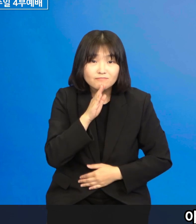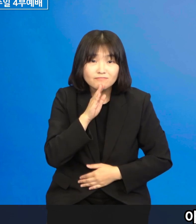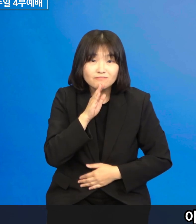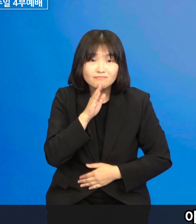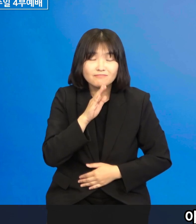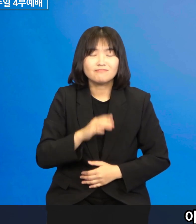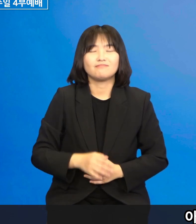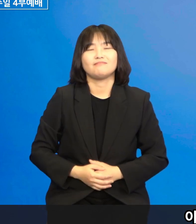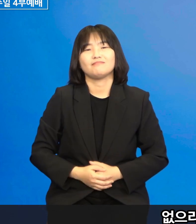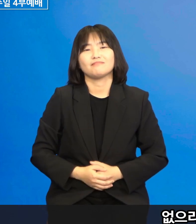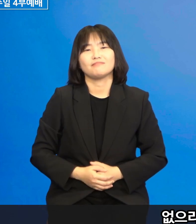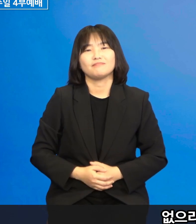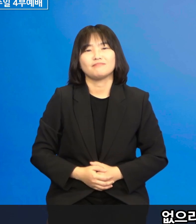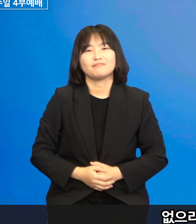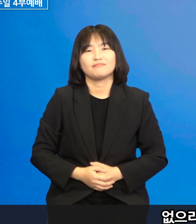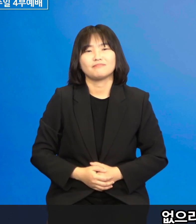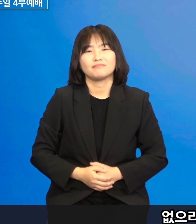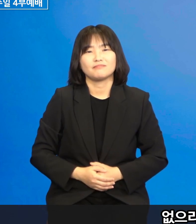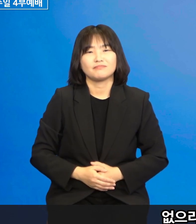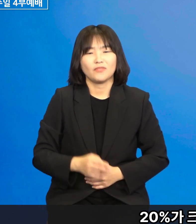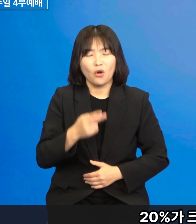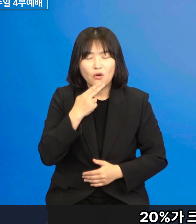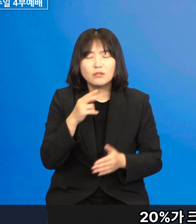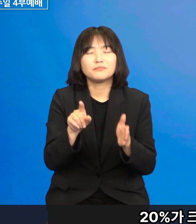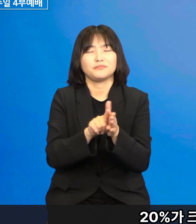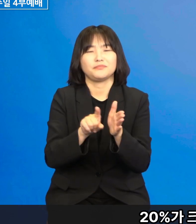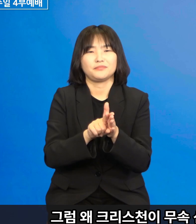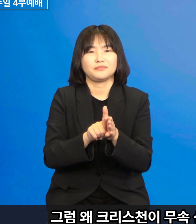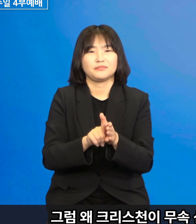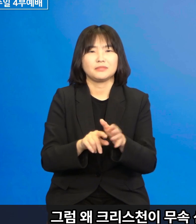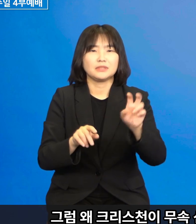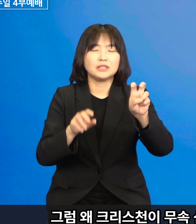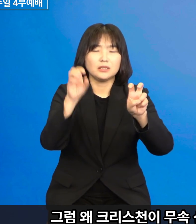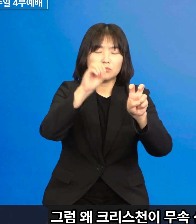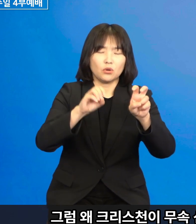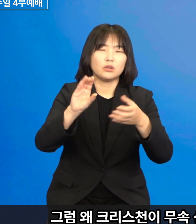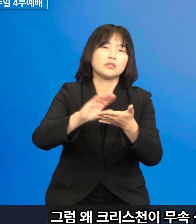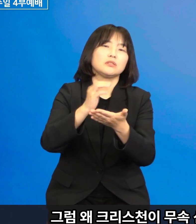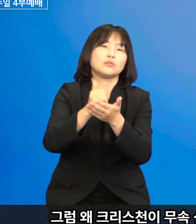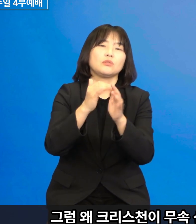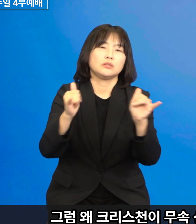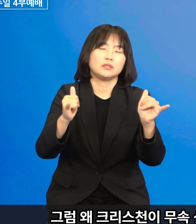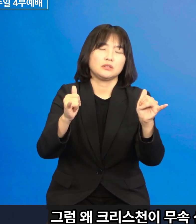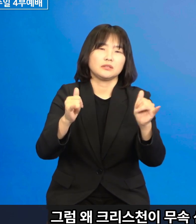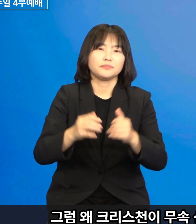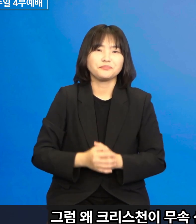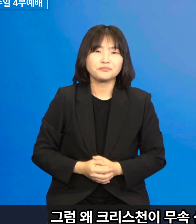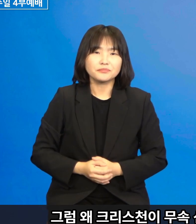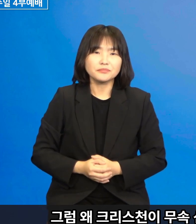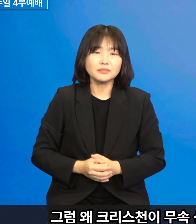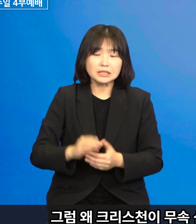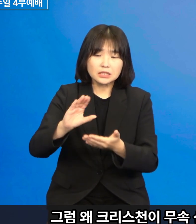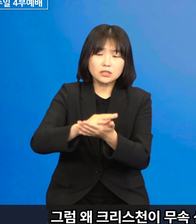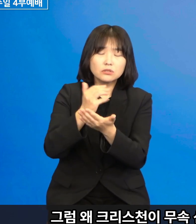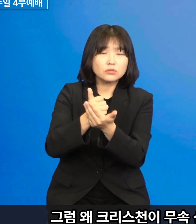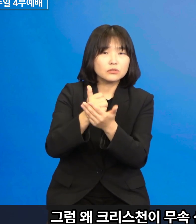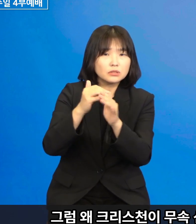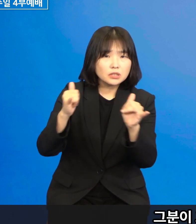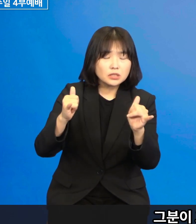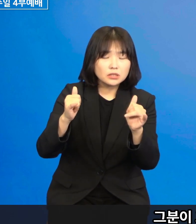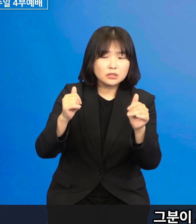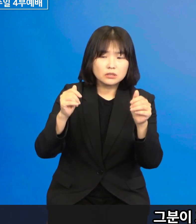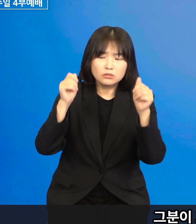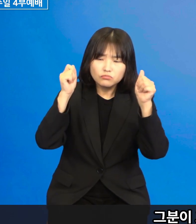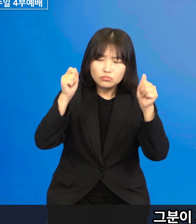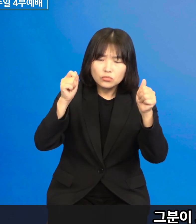아닌가요? 없으리라 믿습니다. 20%가 크리스천이었대. 그럼 왜 크리스천이 무속신앙에 와서 빠지냐?